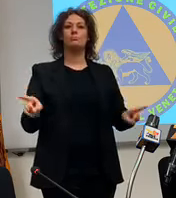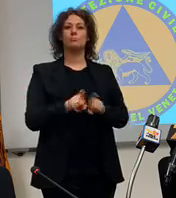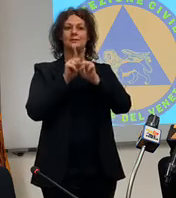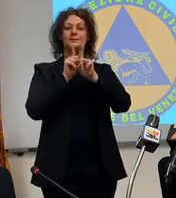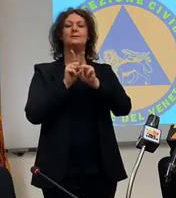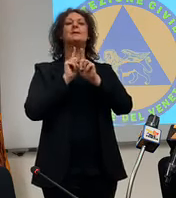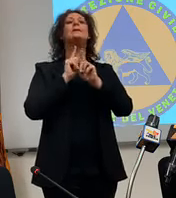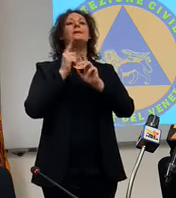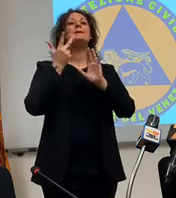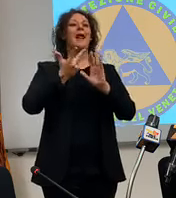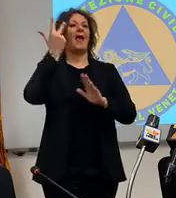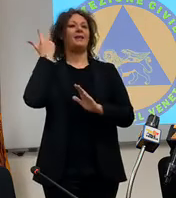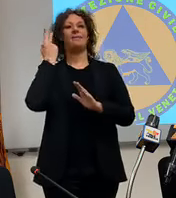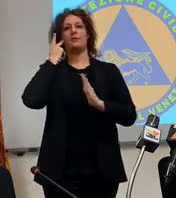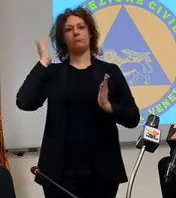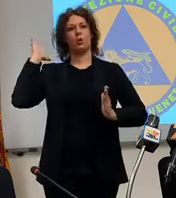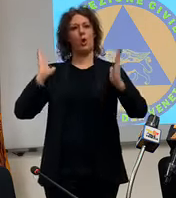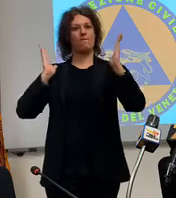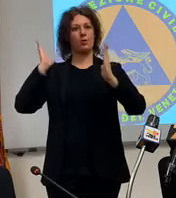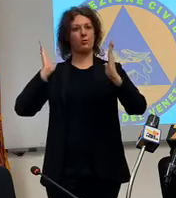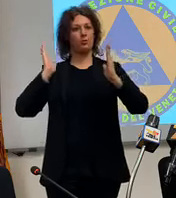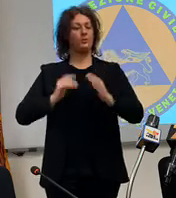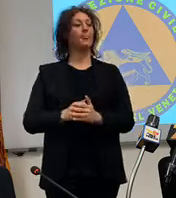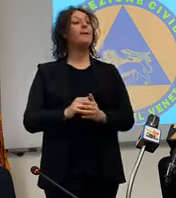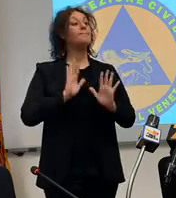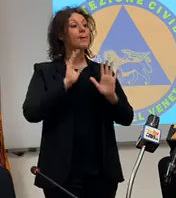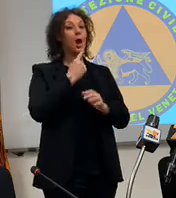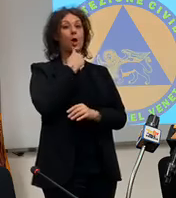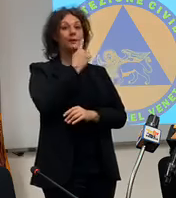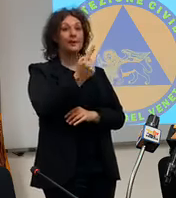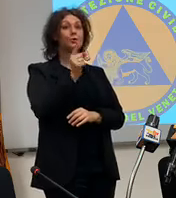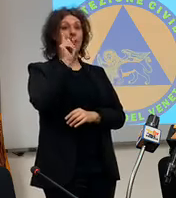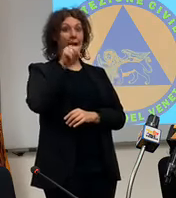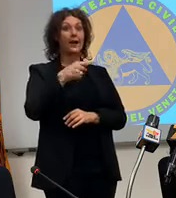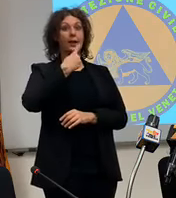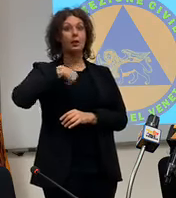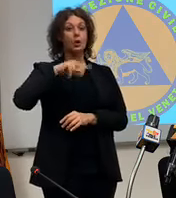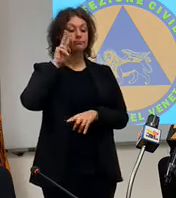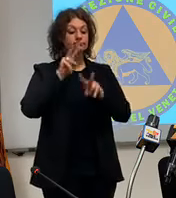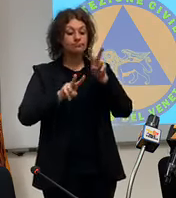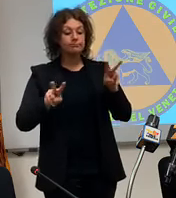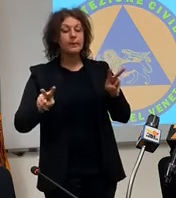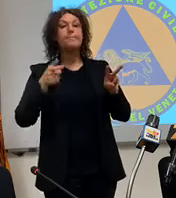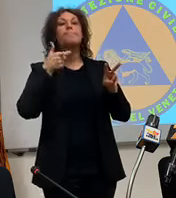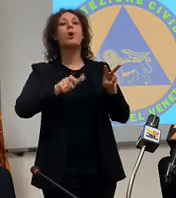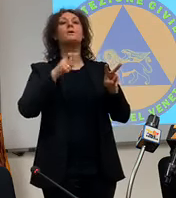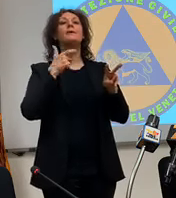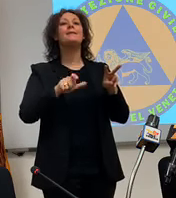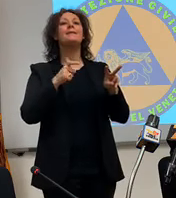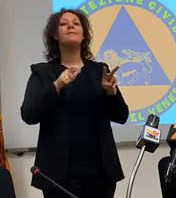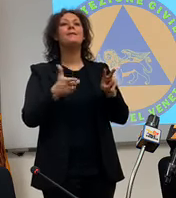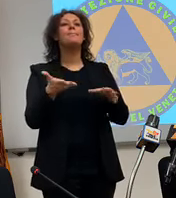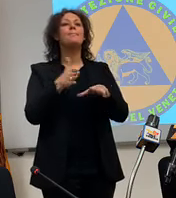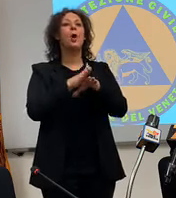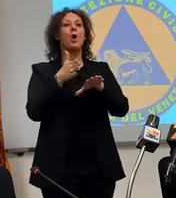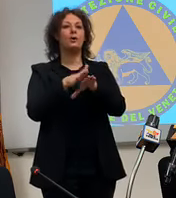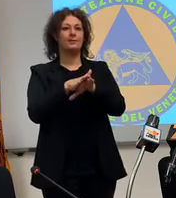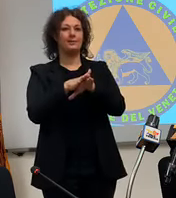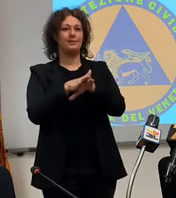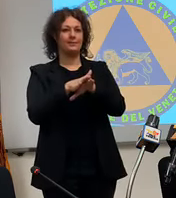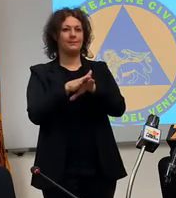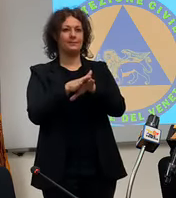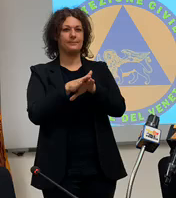detto che abbiamo analizzato le cause che vengono scritte nelle schede di morte e allora in una